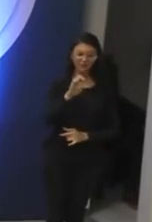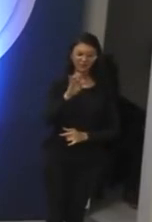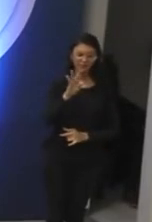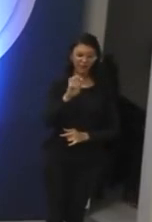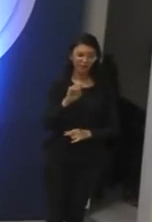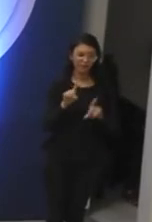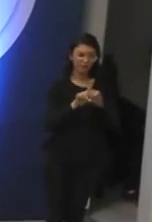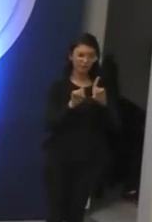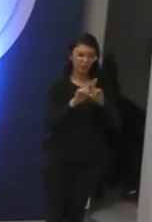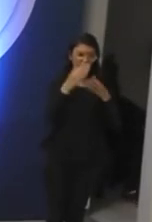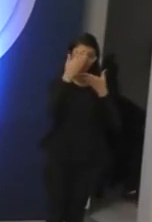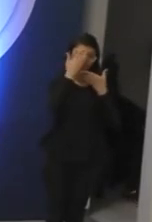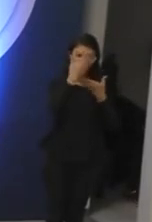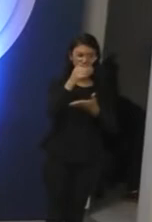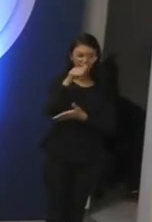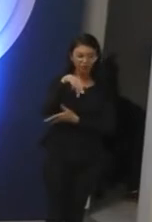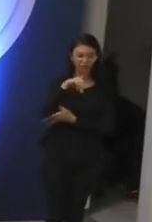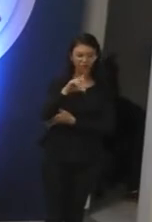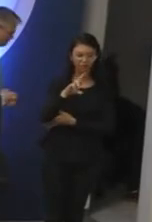Agradecemos também o André Roelli.